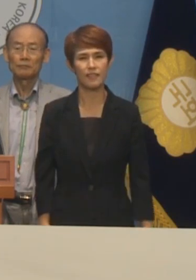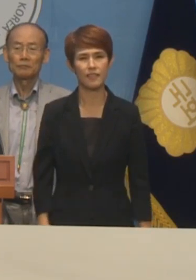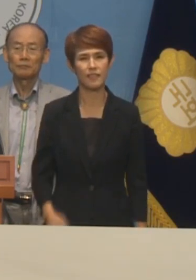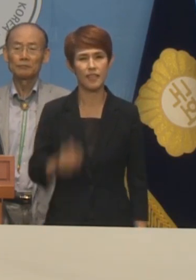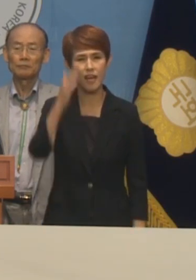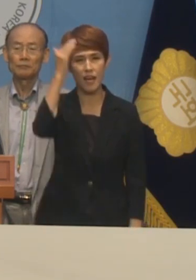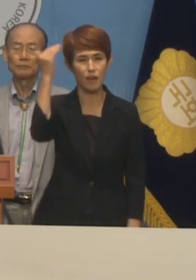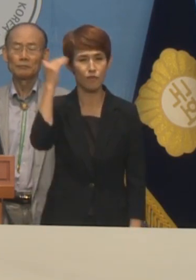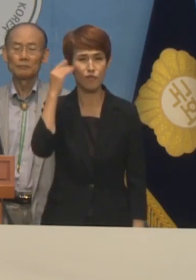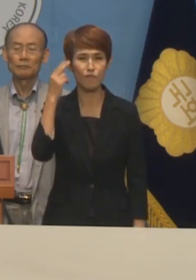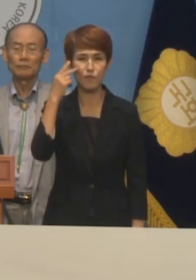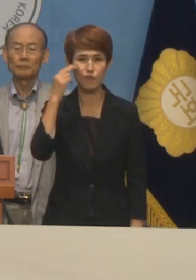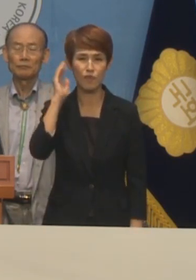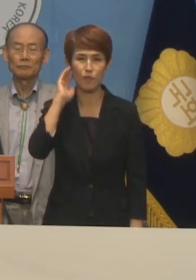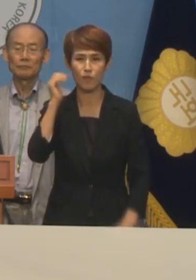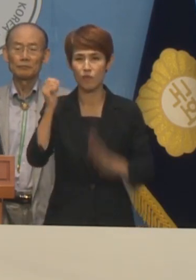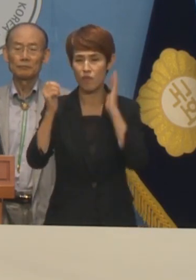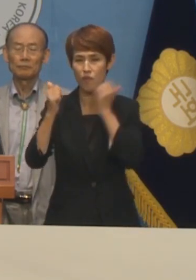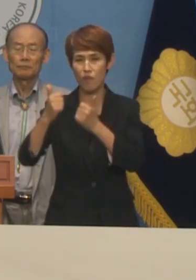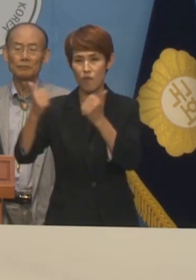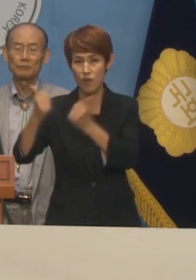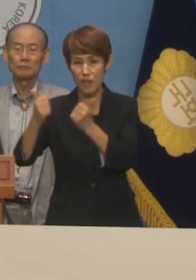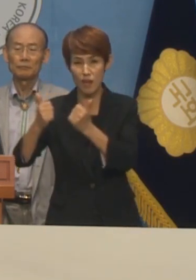성과 없이 끝나고